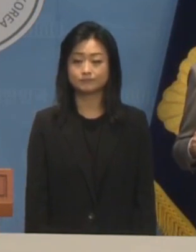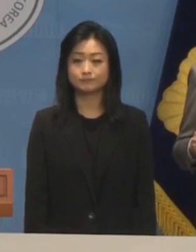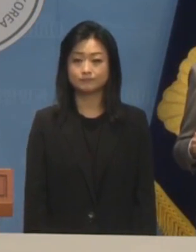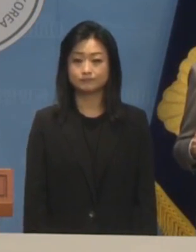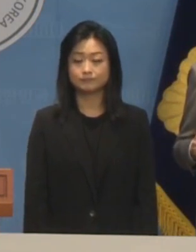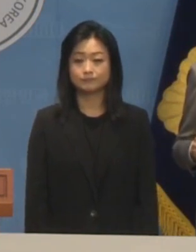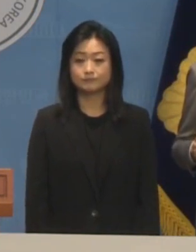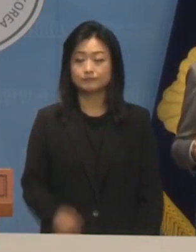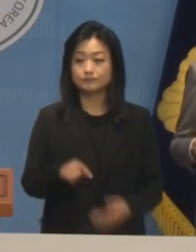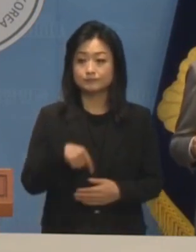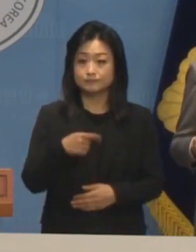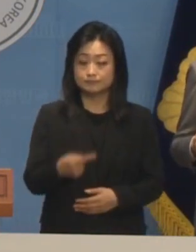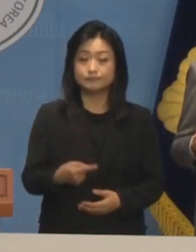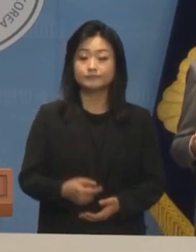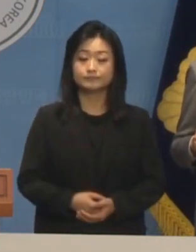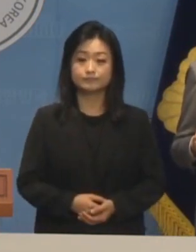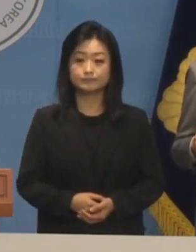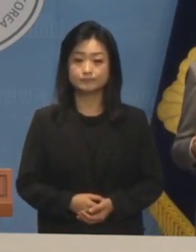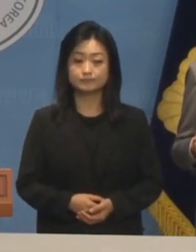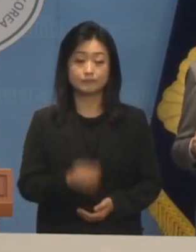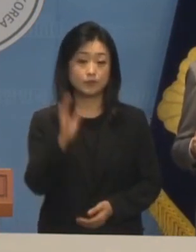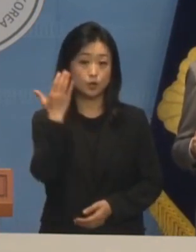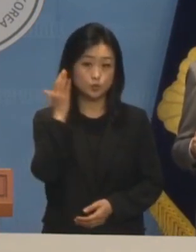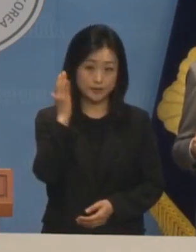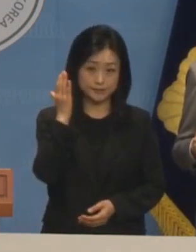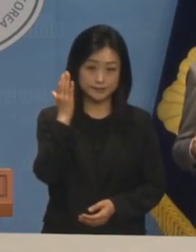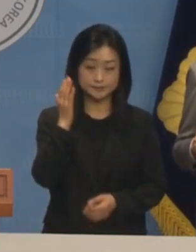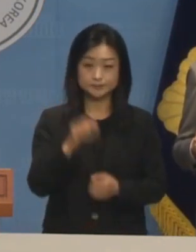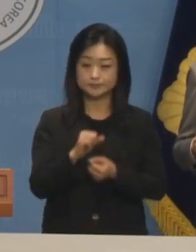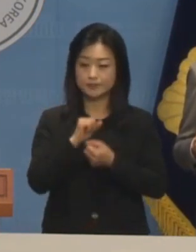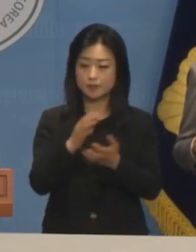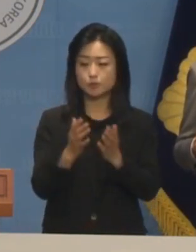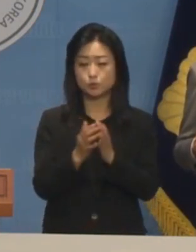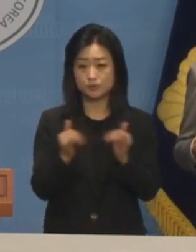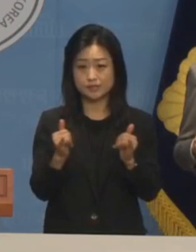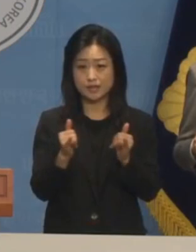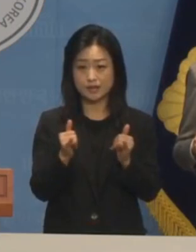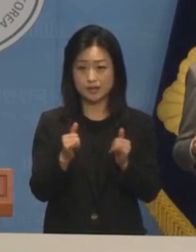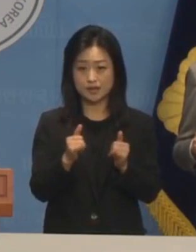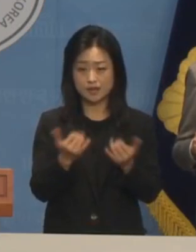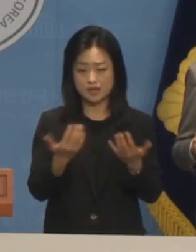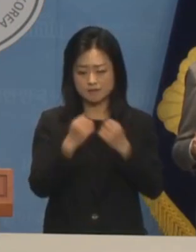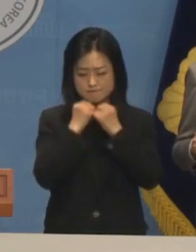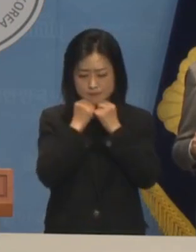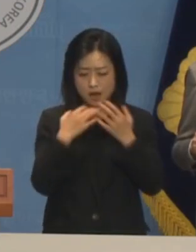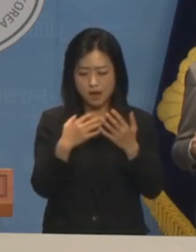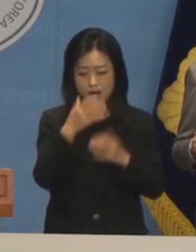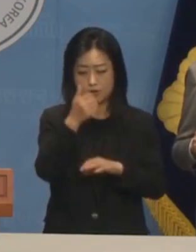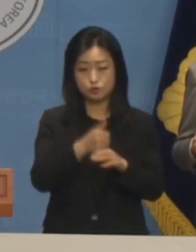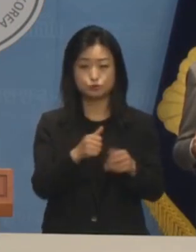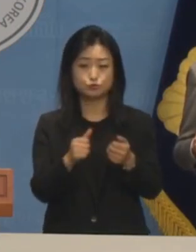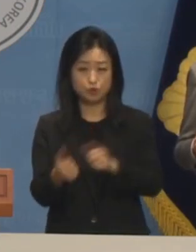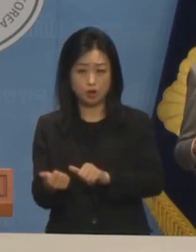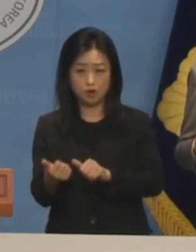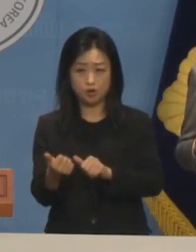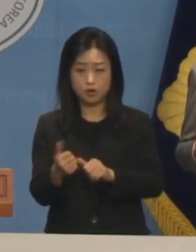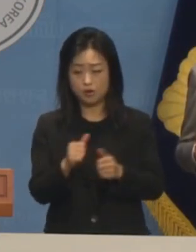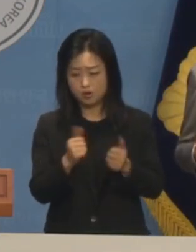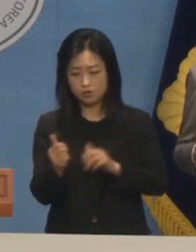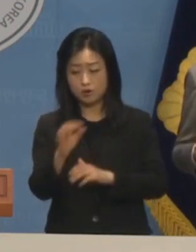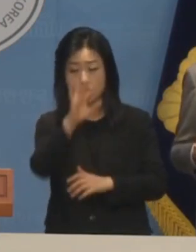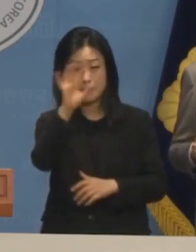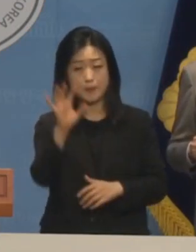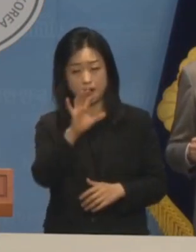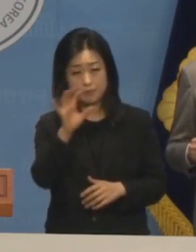네, 다음으로는 가장 최근에도 저희 택배 노동자의 과로사 문제가 발생을 했는데요. 이렇게 반복해서 끊이지